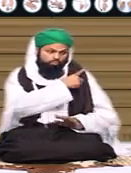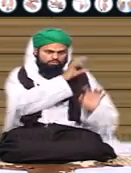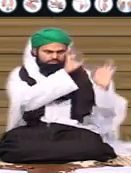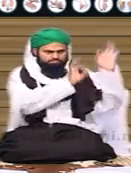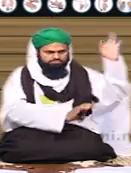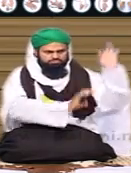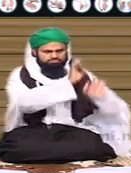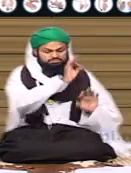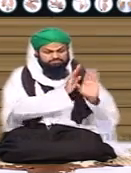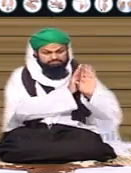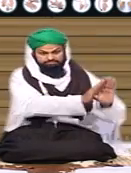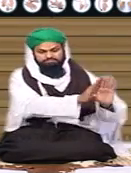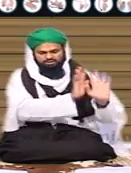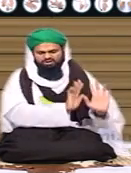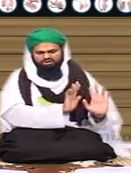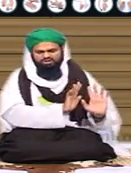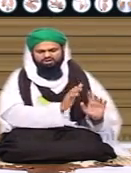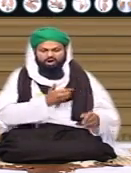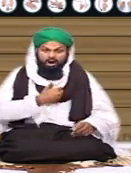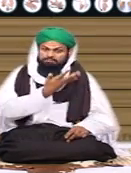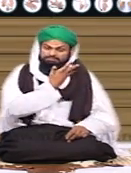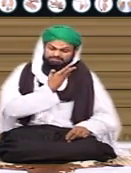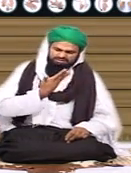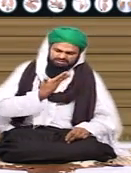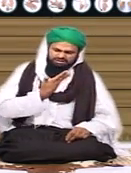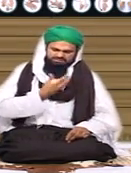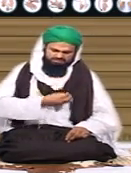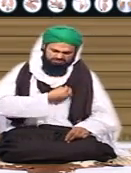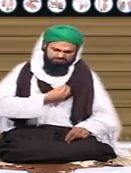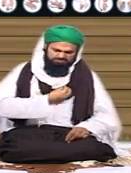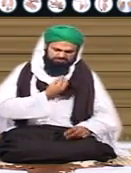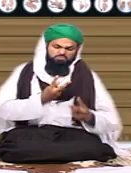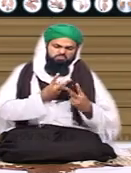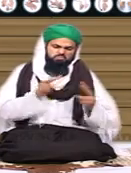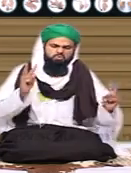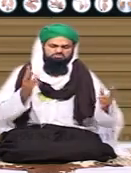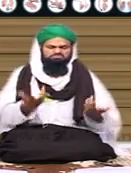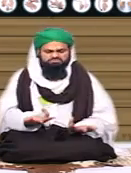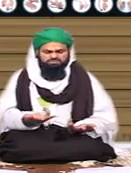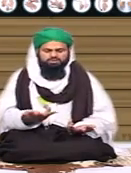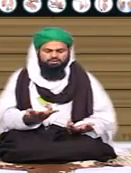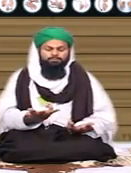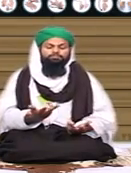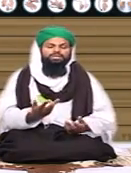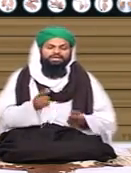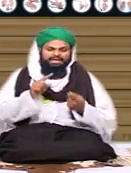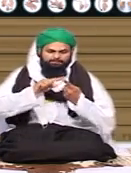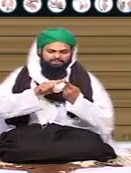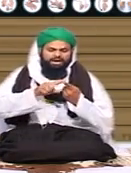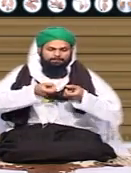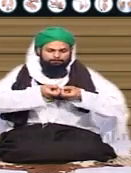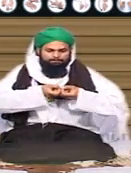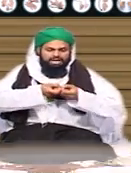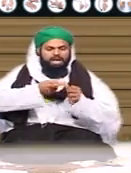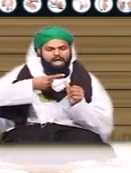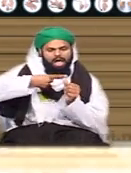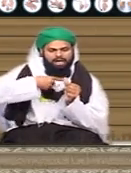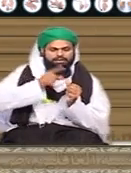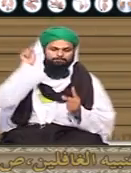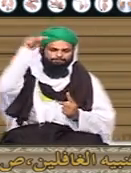کا بہت گریز کرتے تھے. ہم لوگ پتہ نہیں ان چیزوں میں اتنی دلچسپی کیوں لیتے. حضرت ابراہیم بن ادم